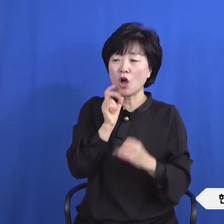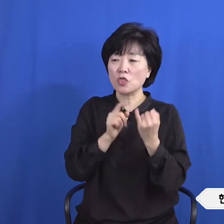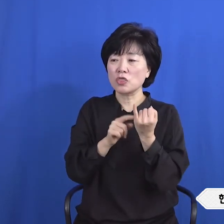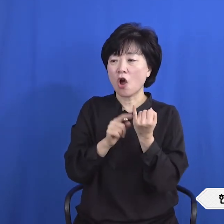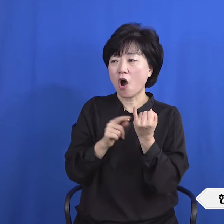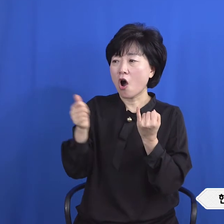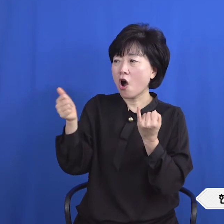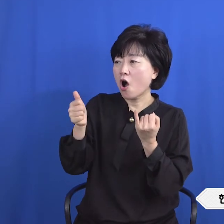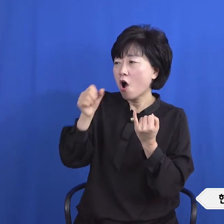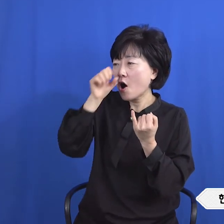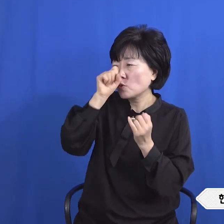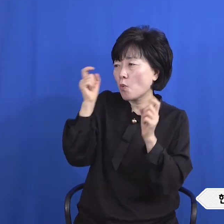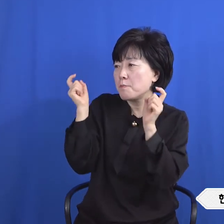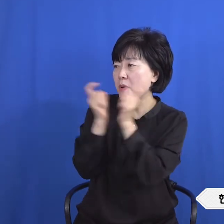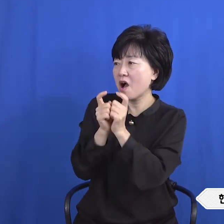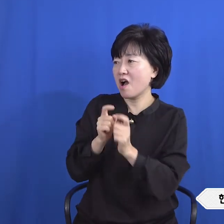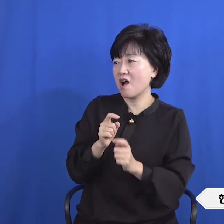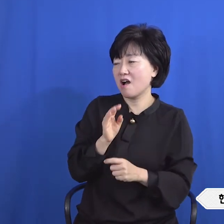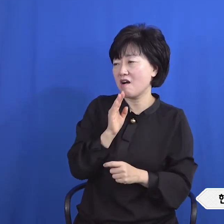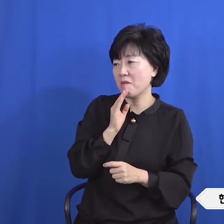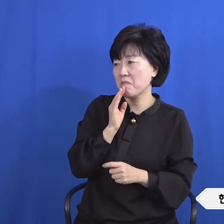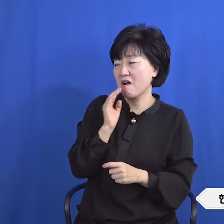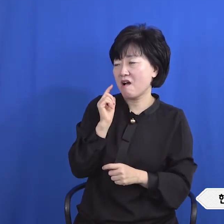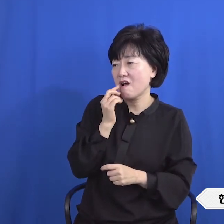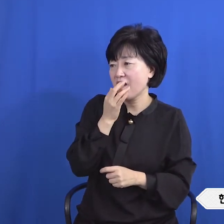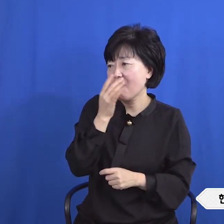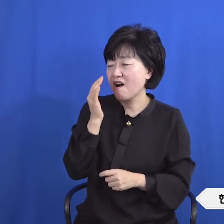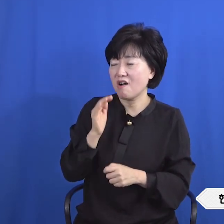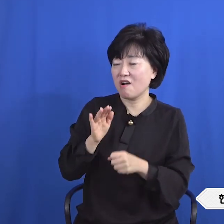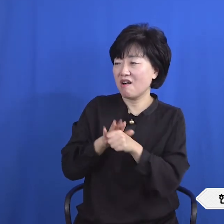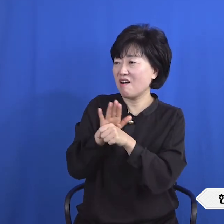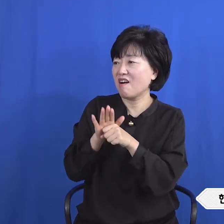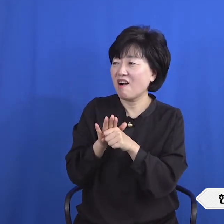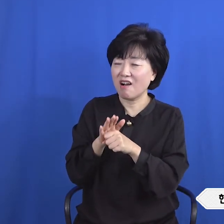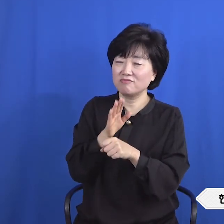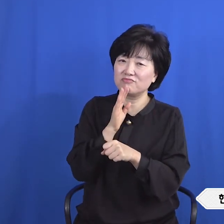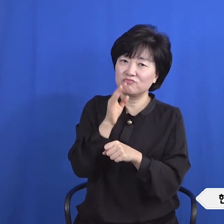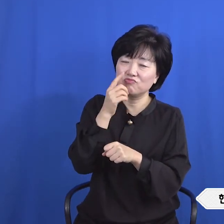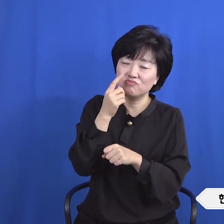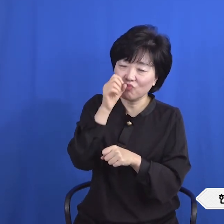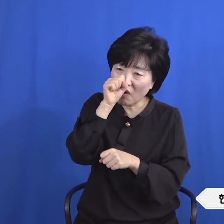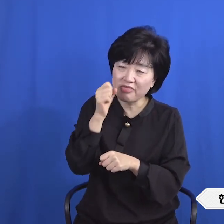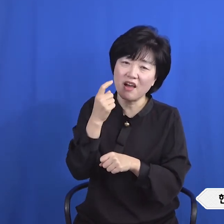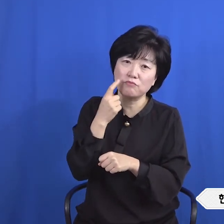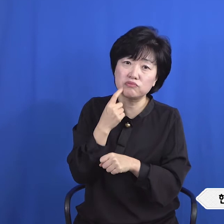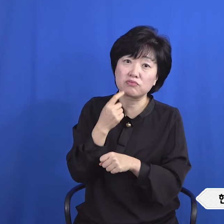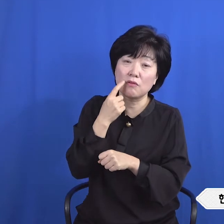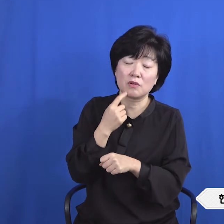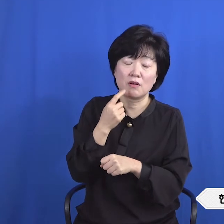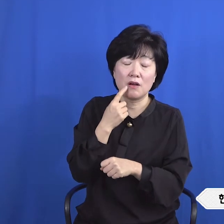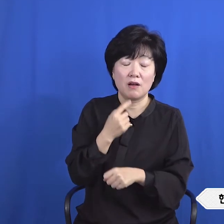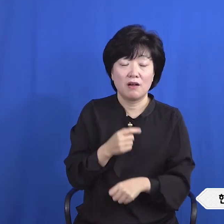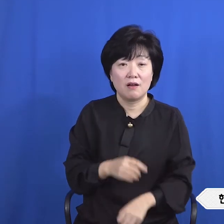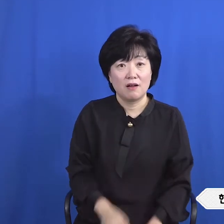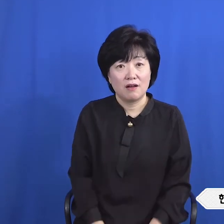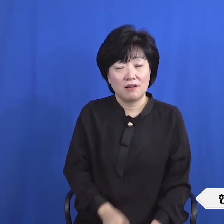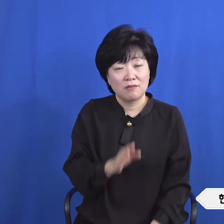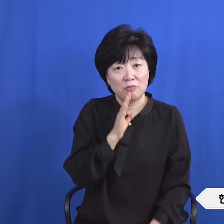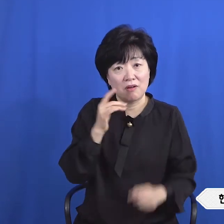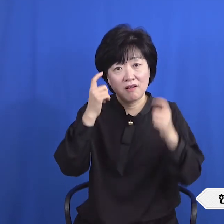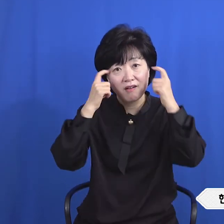그런 로맨스 얼마나 황홀했을까 부러워하는 사람들이 많습니다. 어리석음의 극치지요.